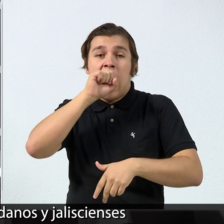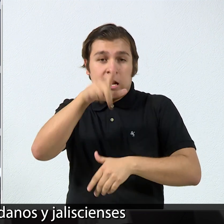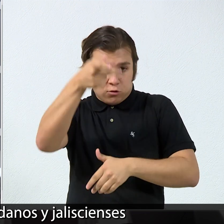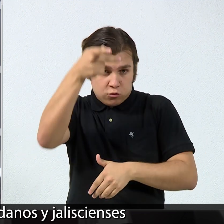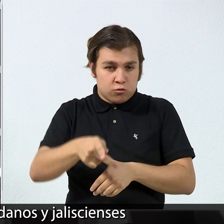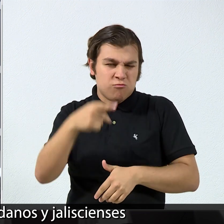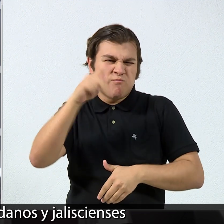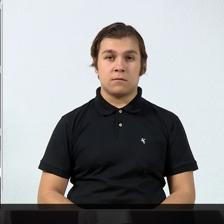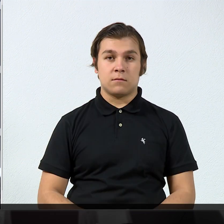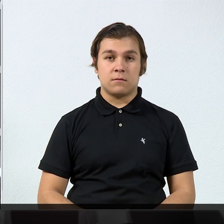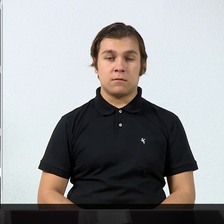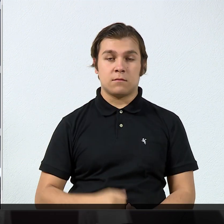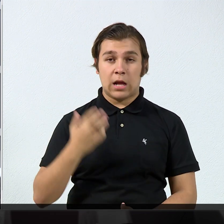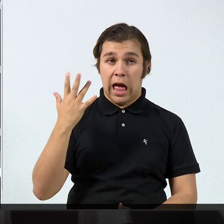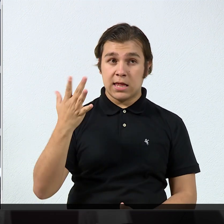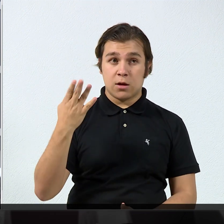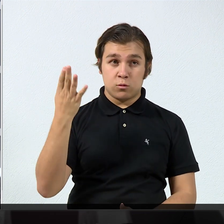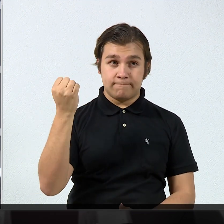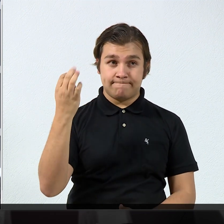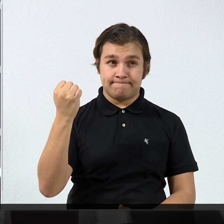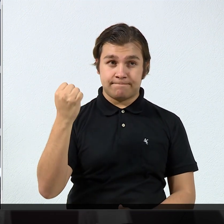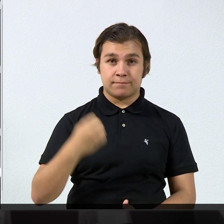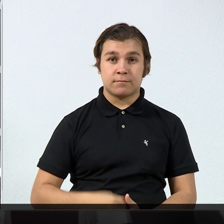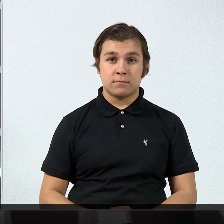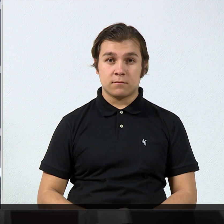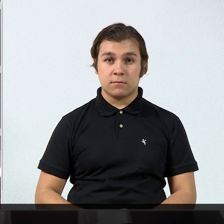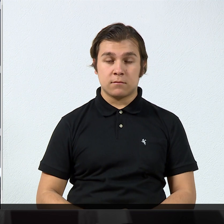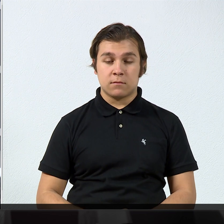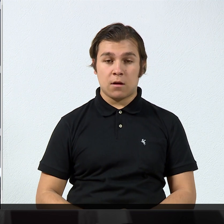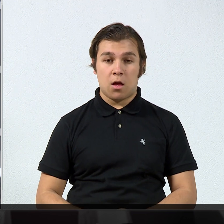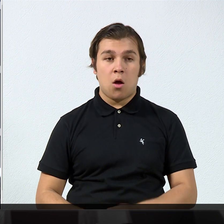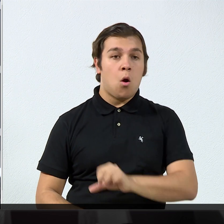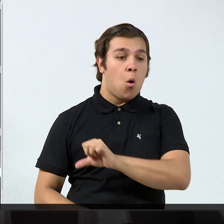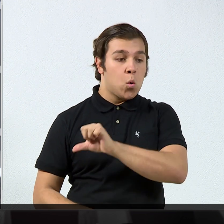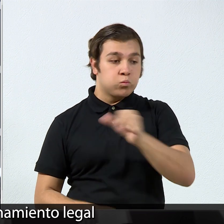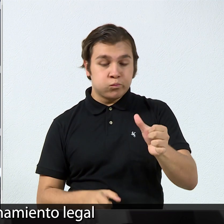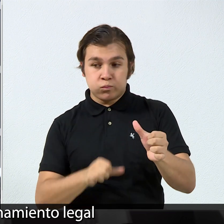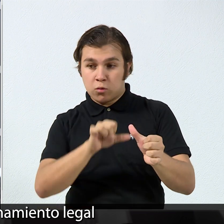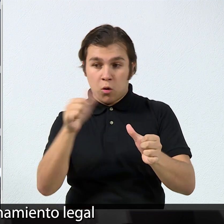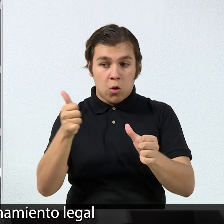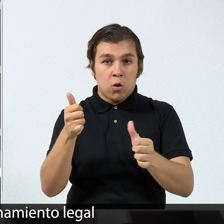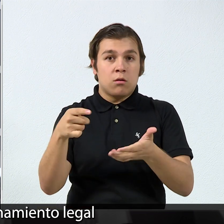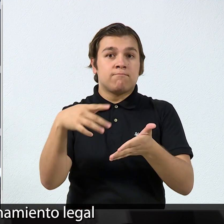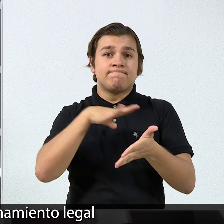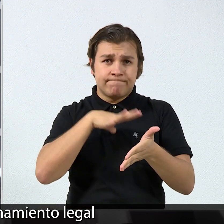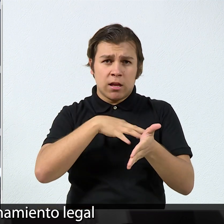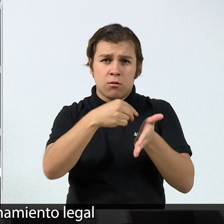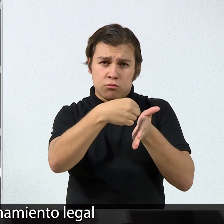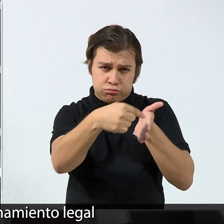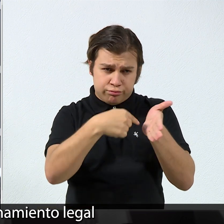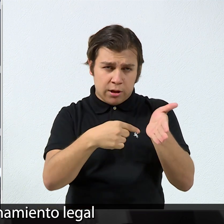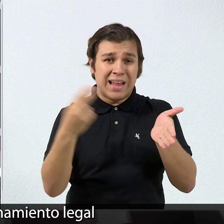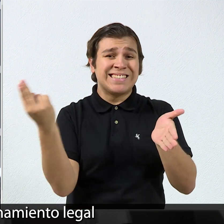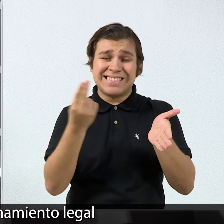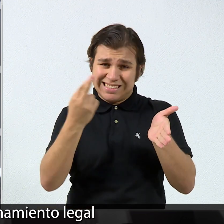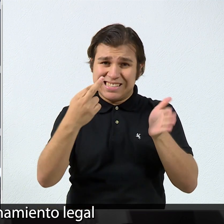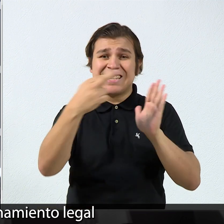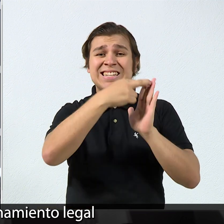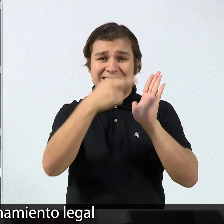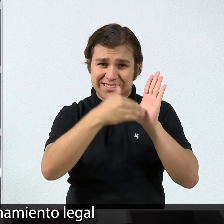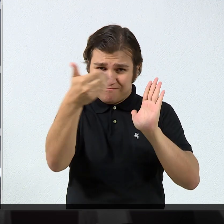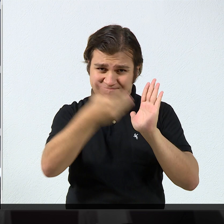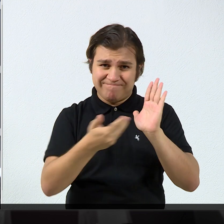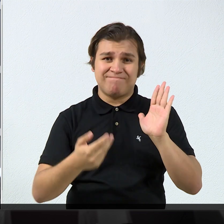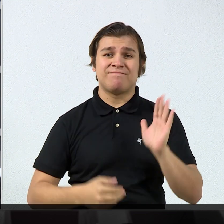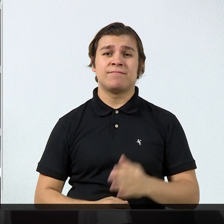puedan votar. Y 59º. Las demás que les sean conferidas por este ordenamiento legal y demás leyes